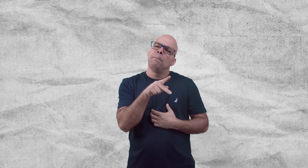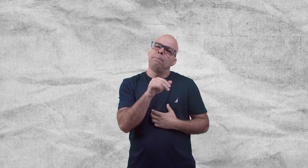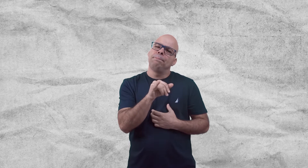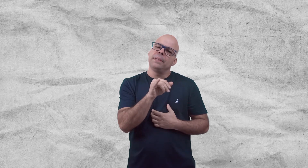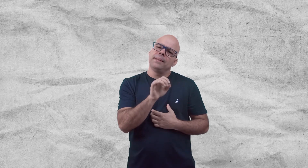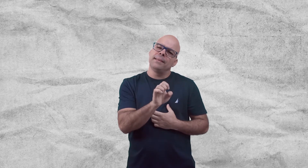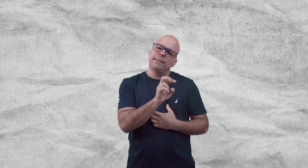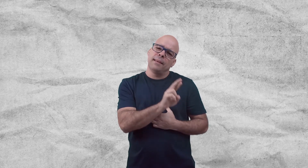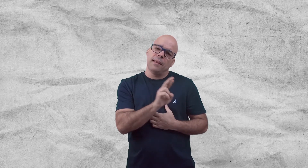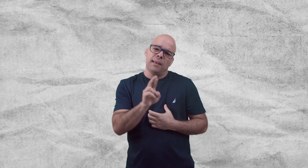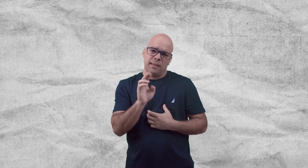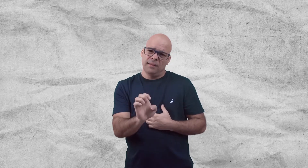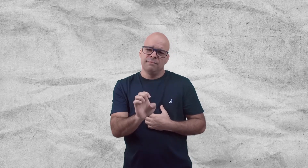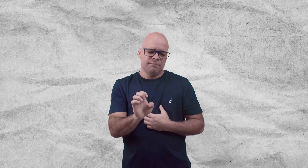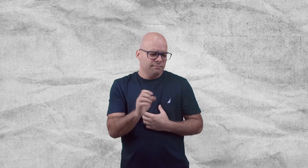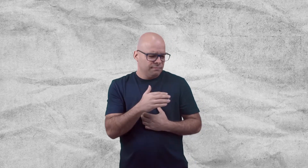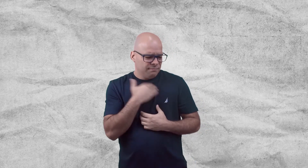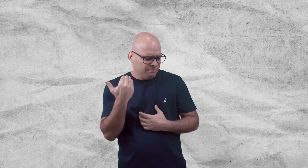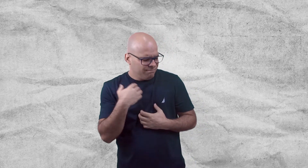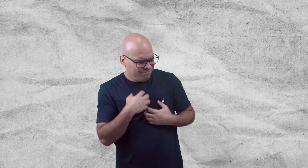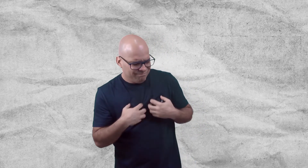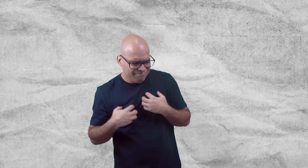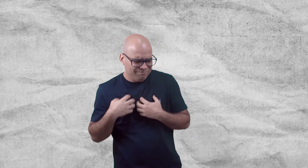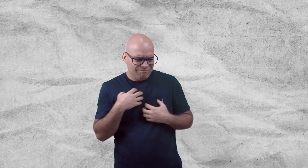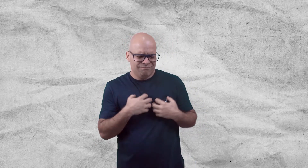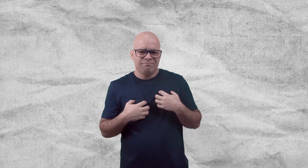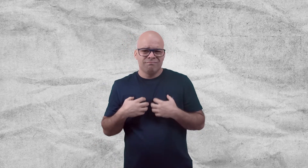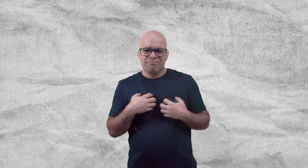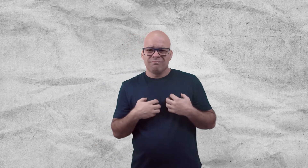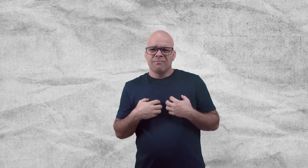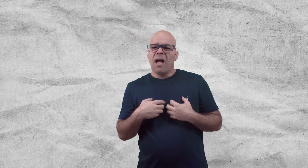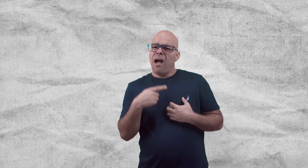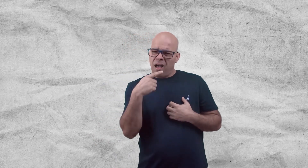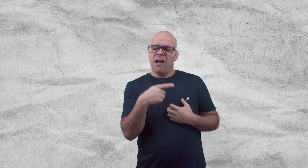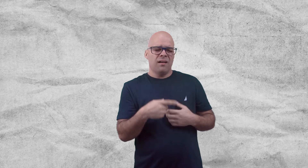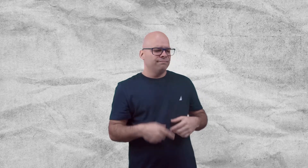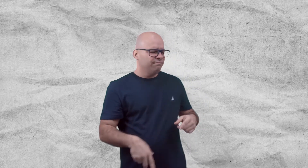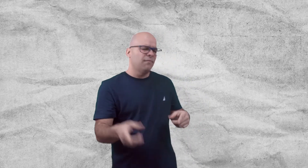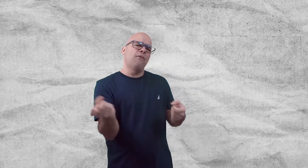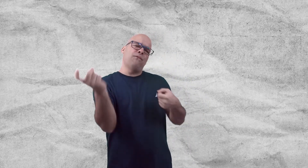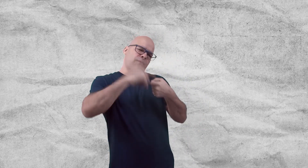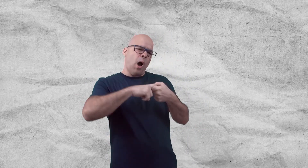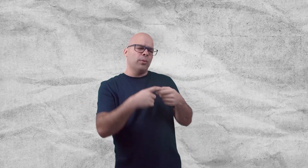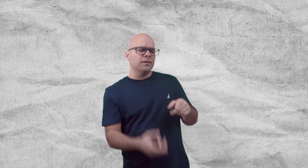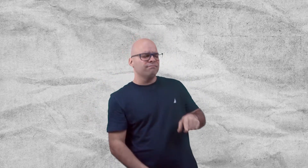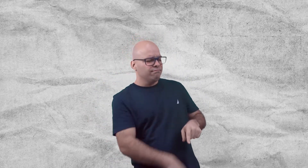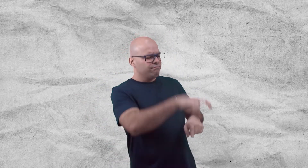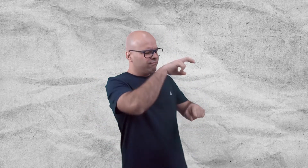angustiada. Ela novamente sentou-se na frente do espelho e começou a